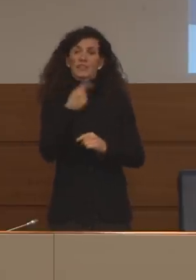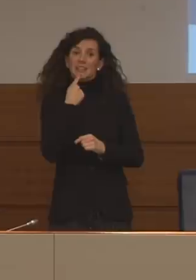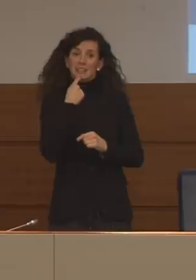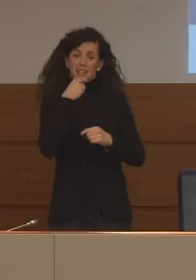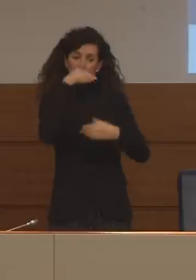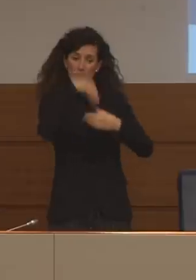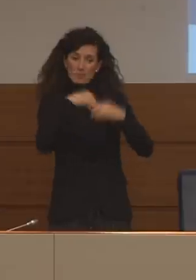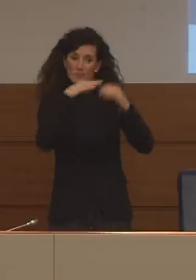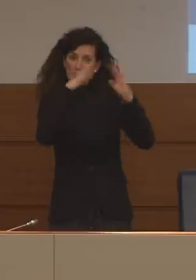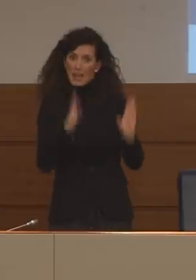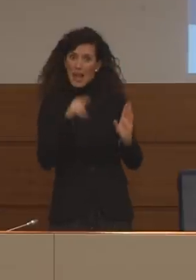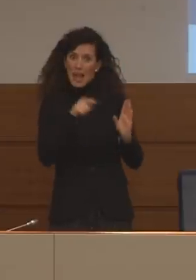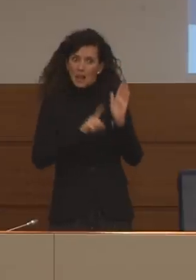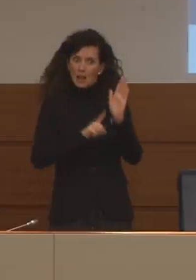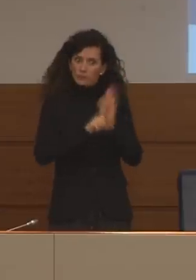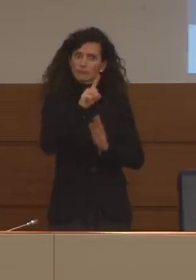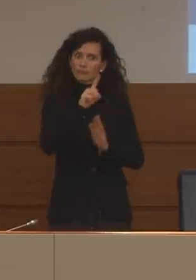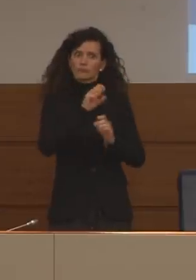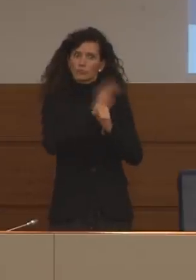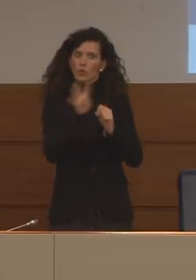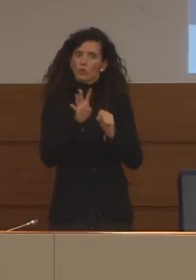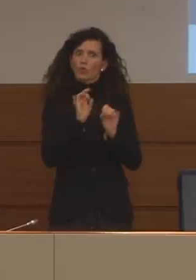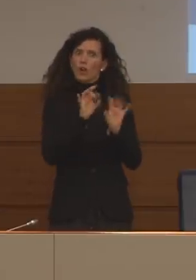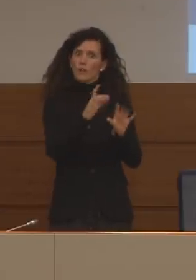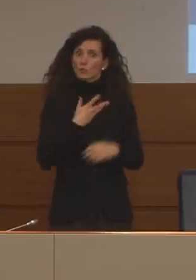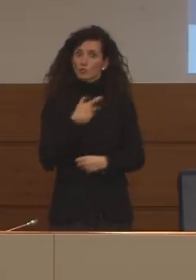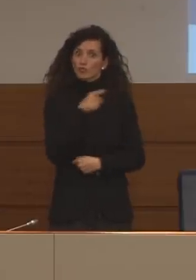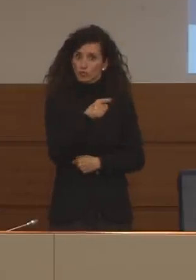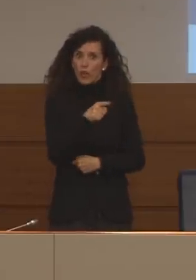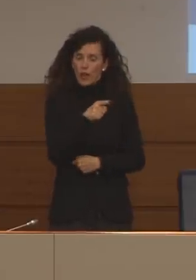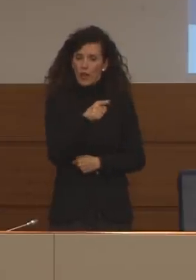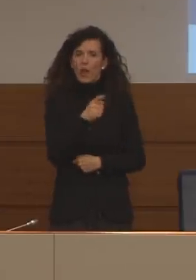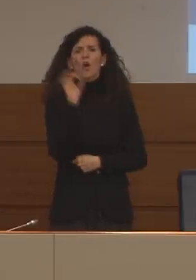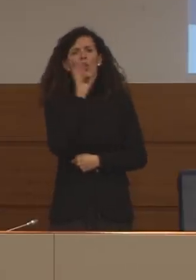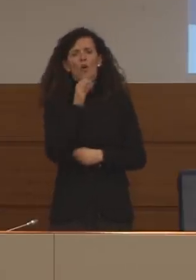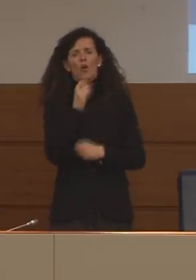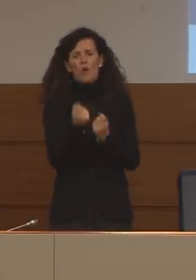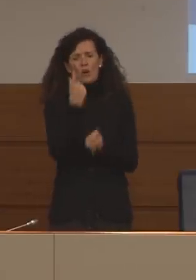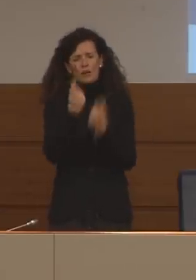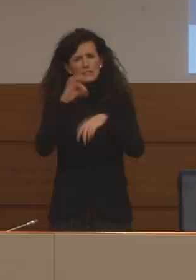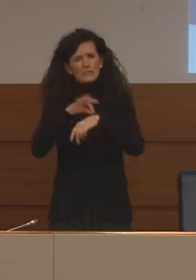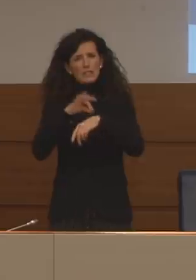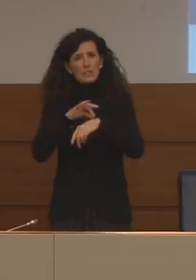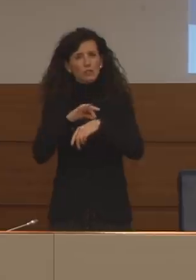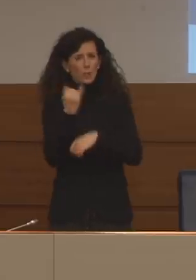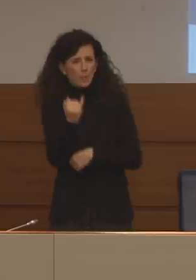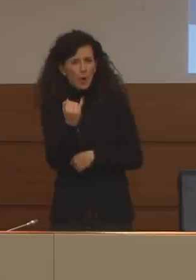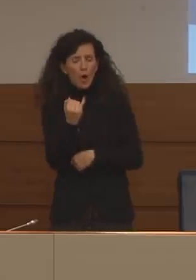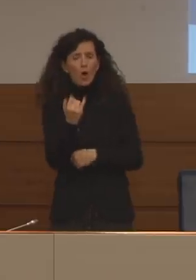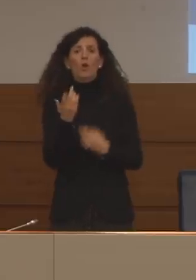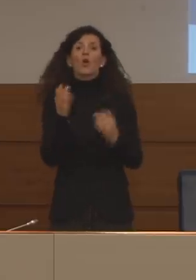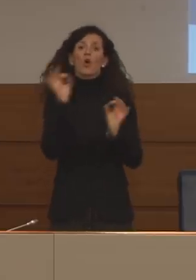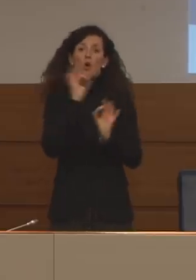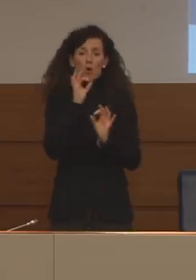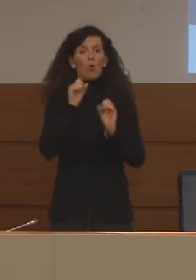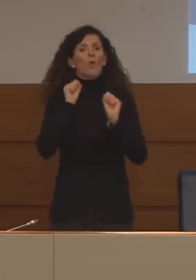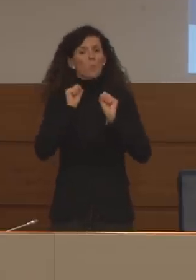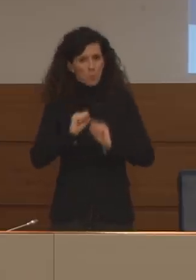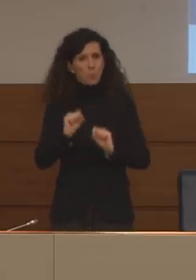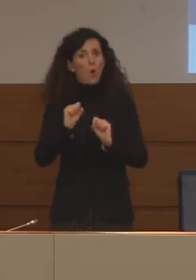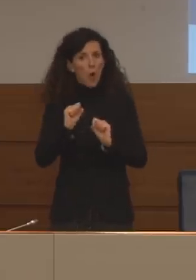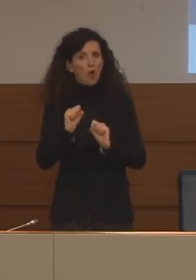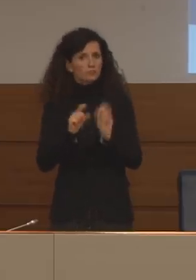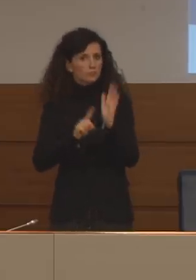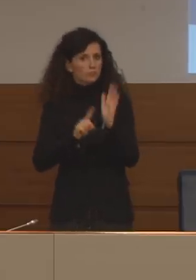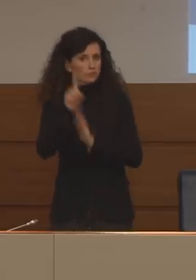che sono positive o hanno pochi sintomi o che potenzialmente potrebbero essere ma sono contatti stretti